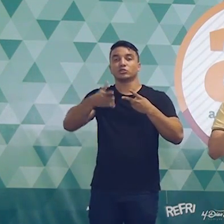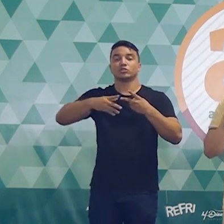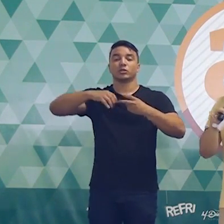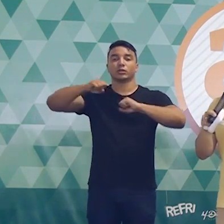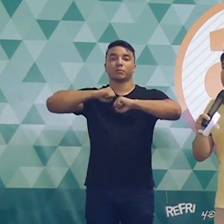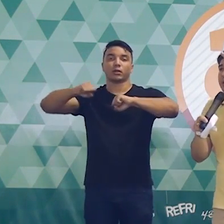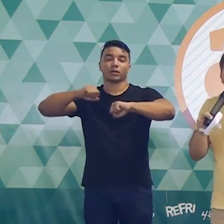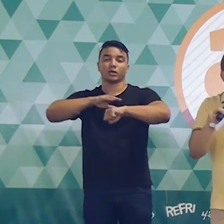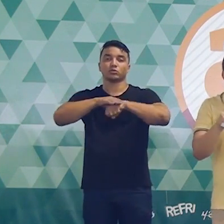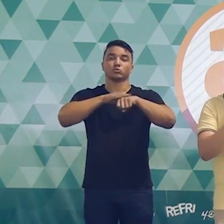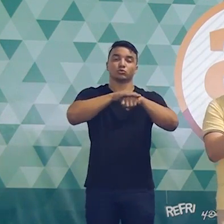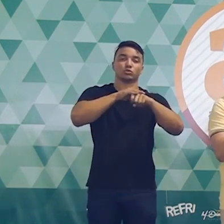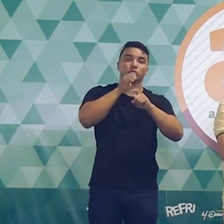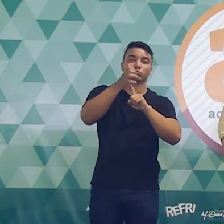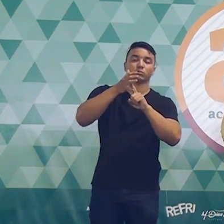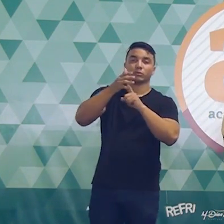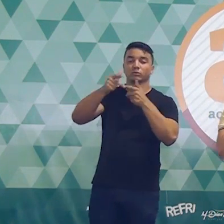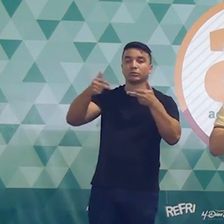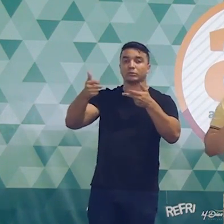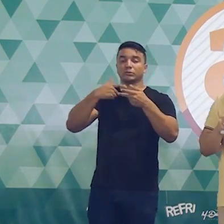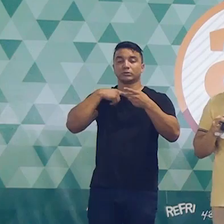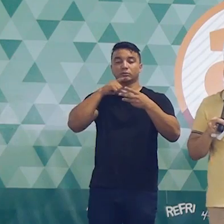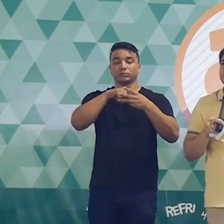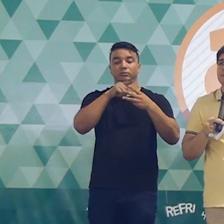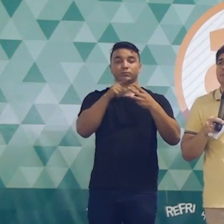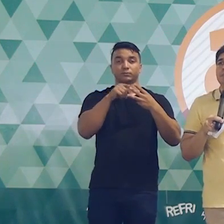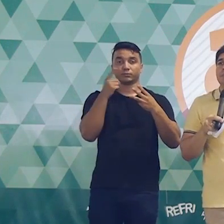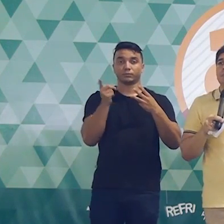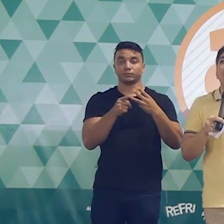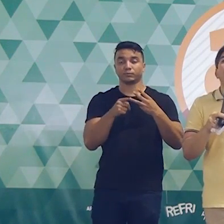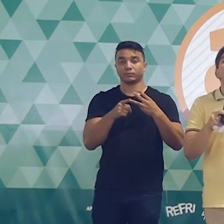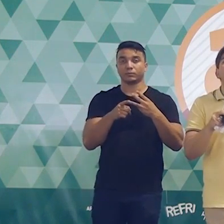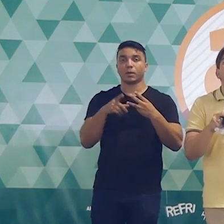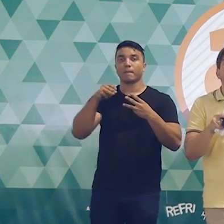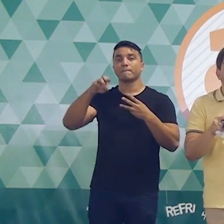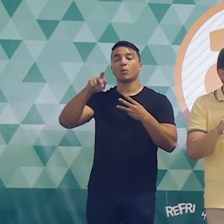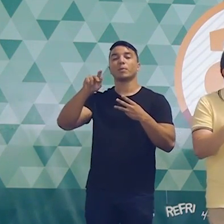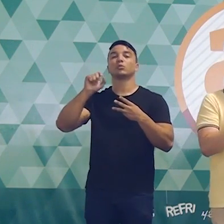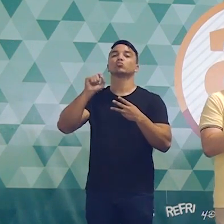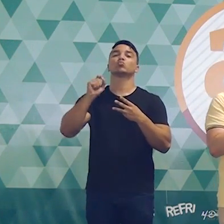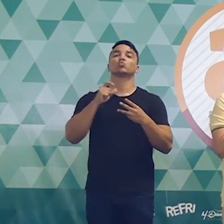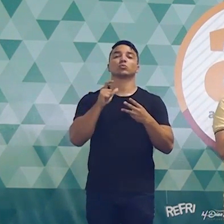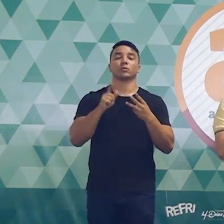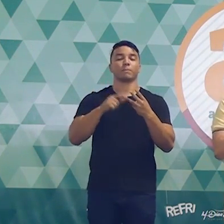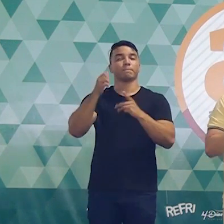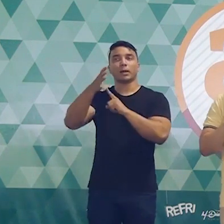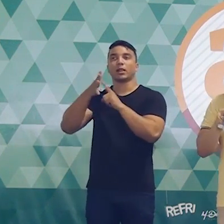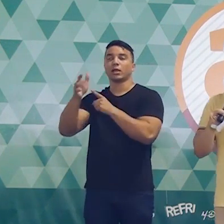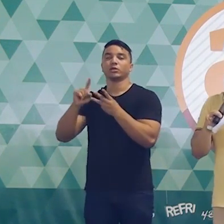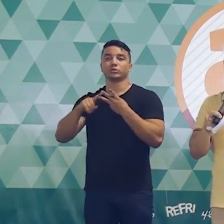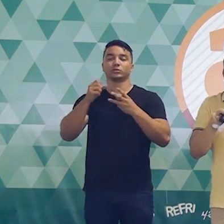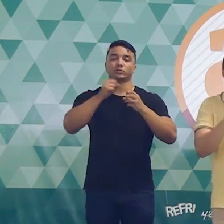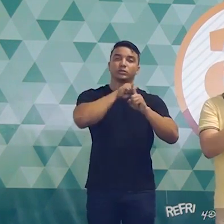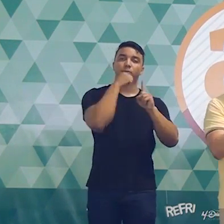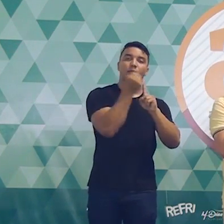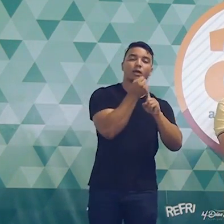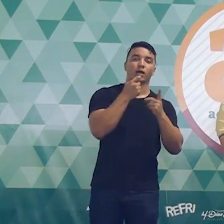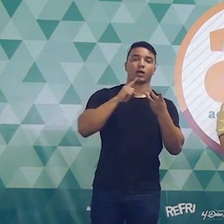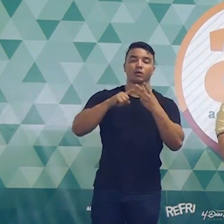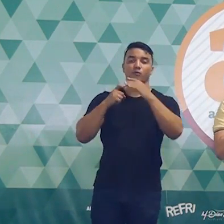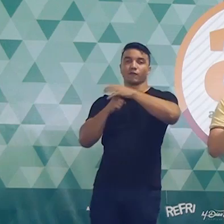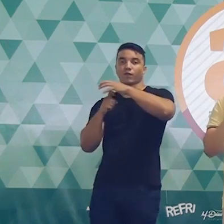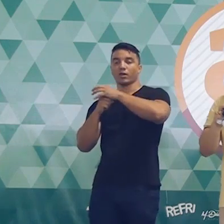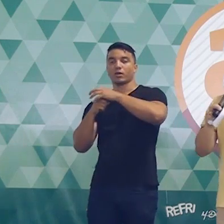debater, discutir, realizar informes, por meio de quê? palestras, seminários,